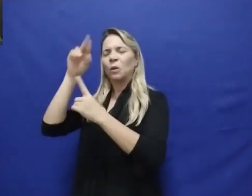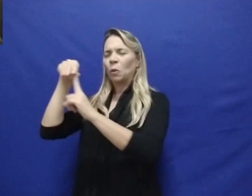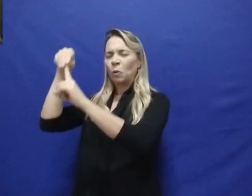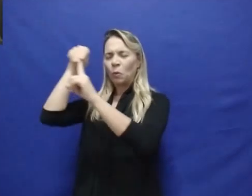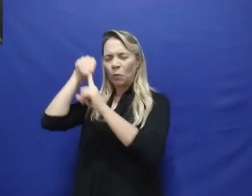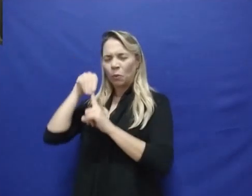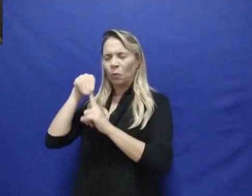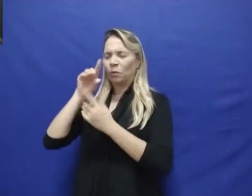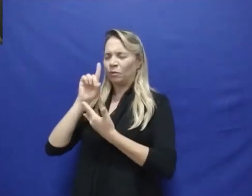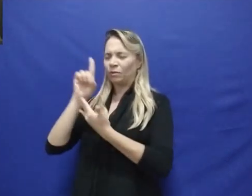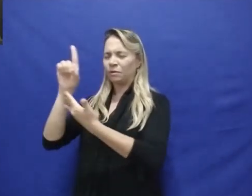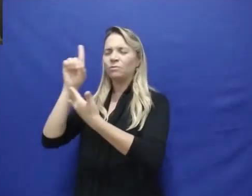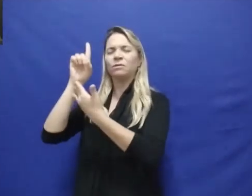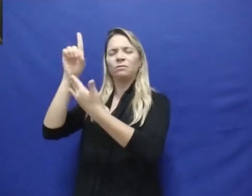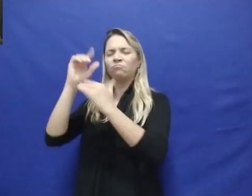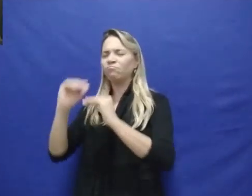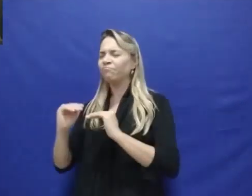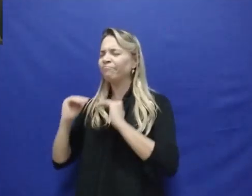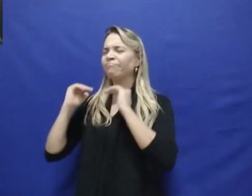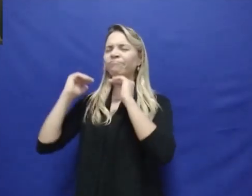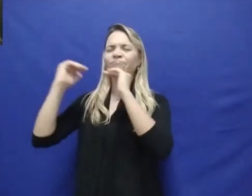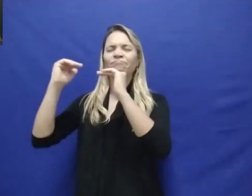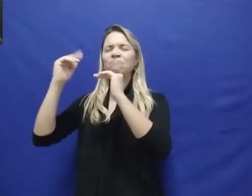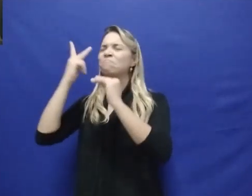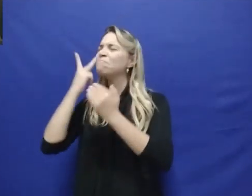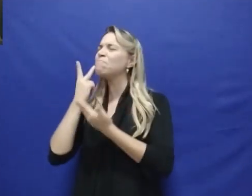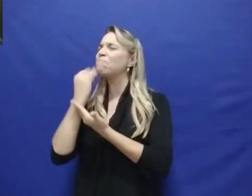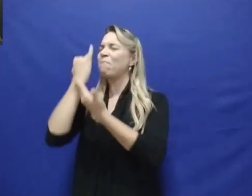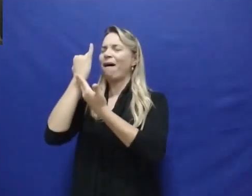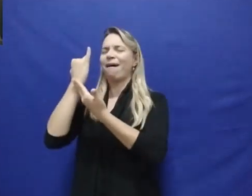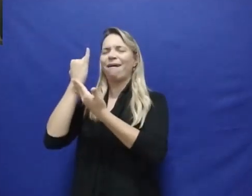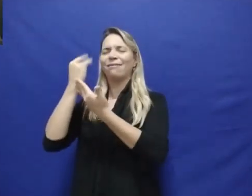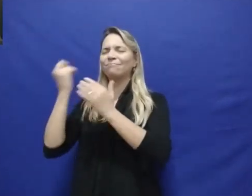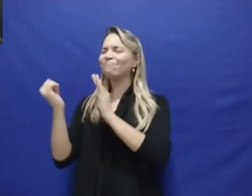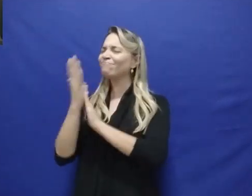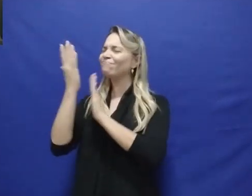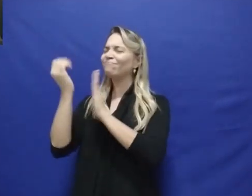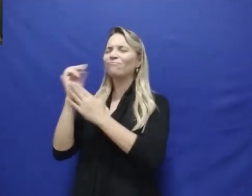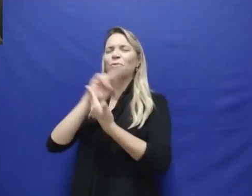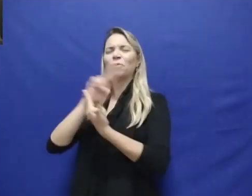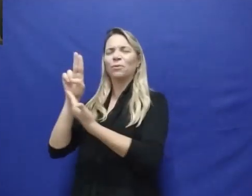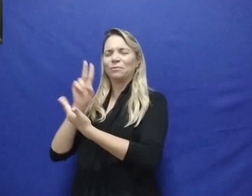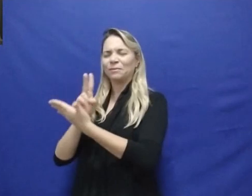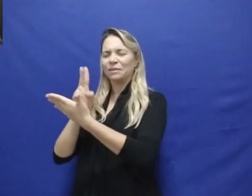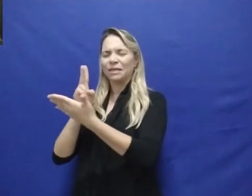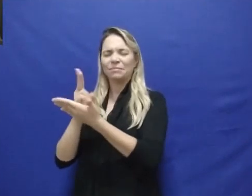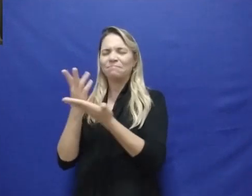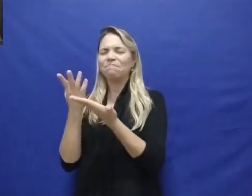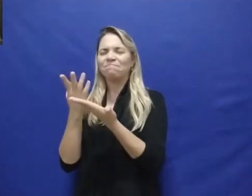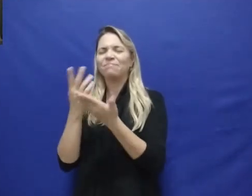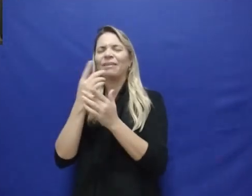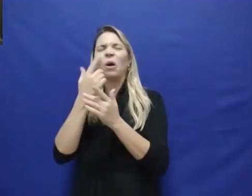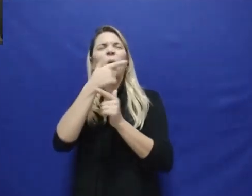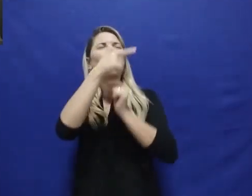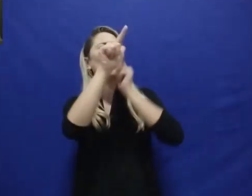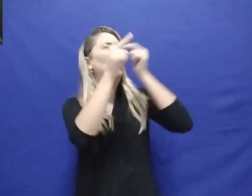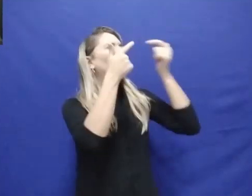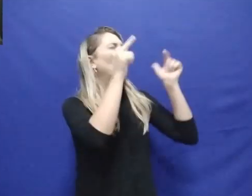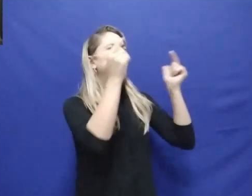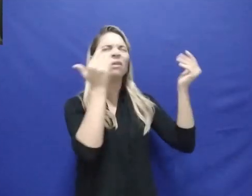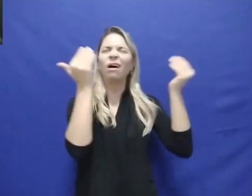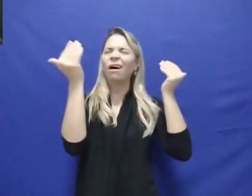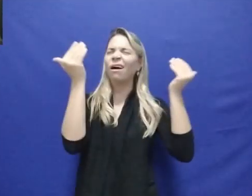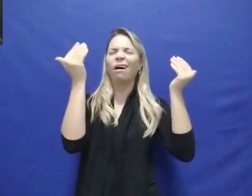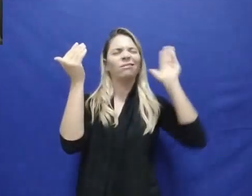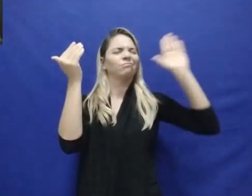é o nosso Pai. Louvado seja o teu nome, Senhor. Não existe ninguém que se compare a ti. E por isso nós